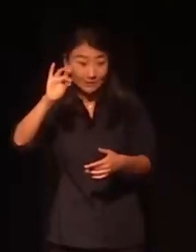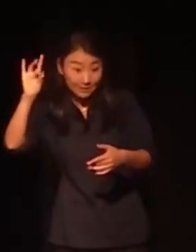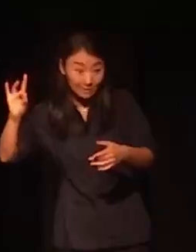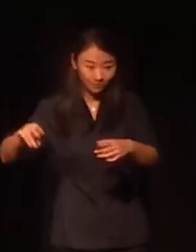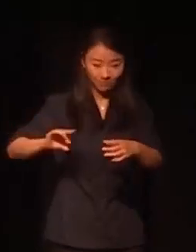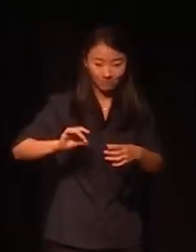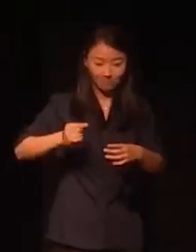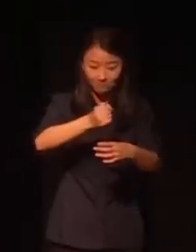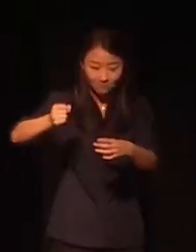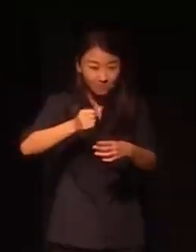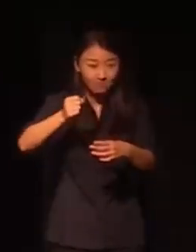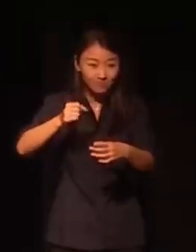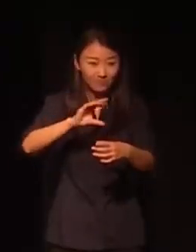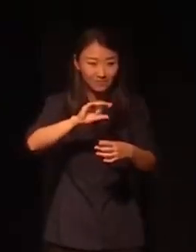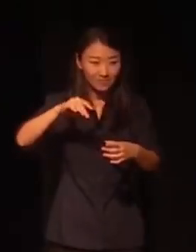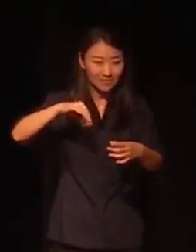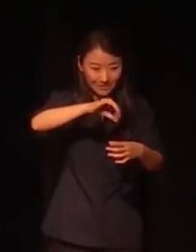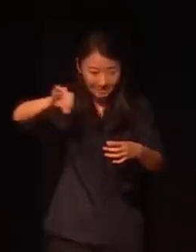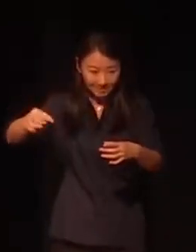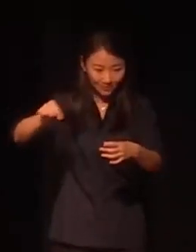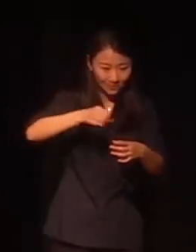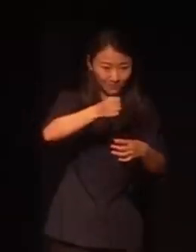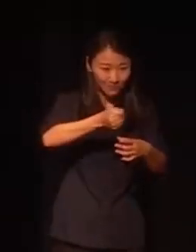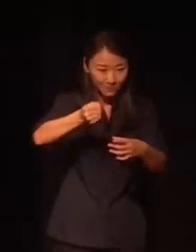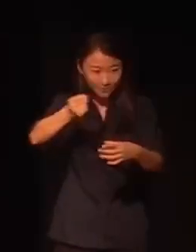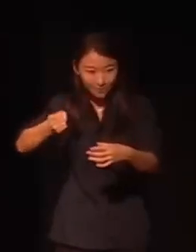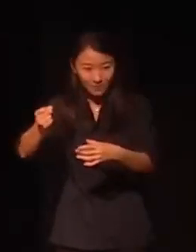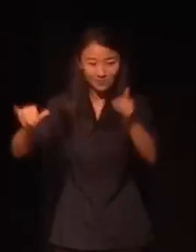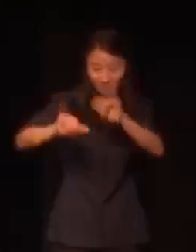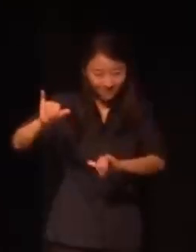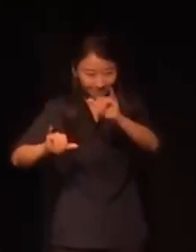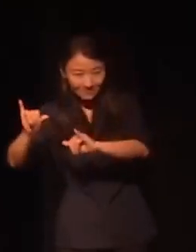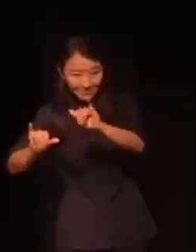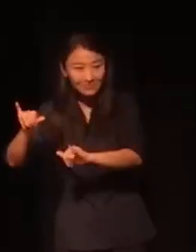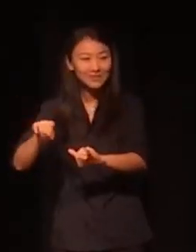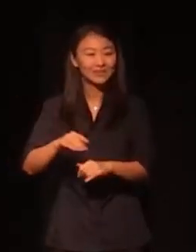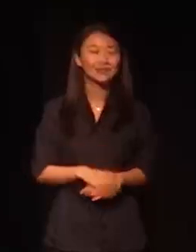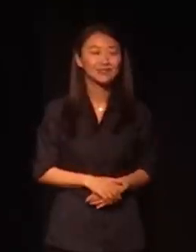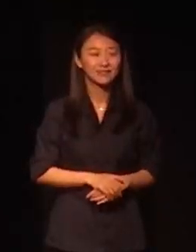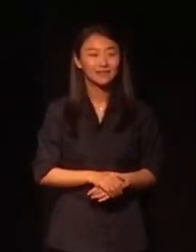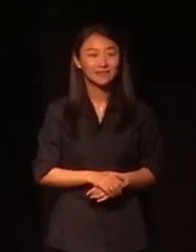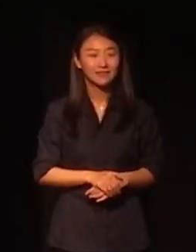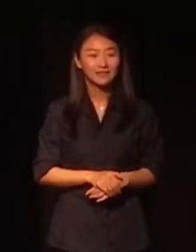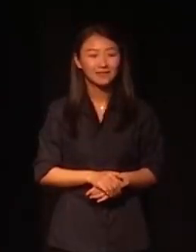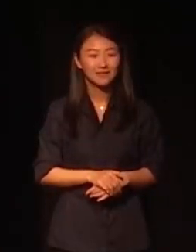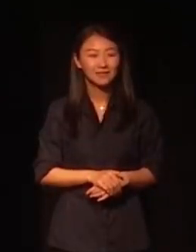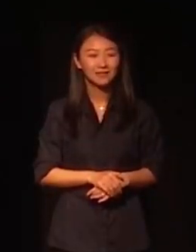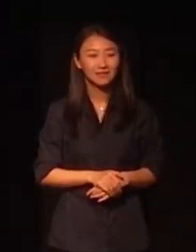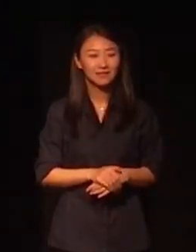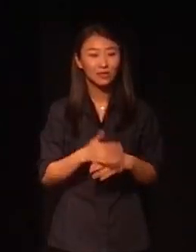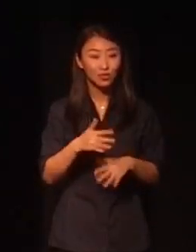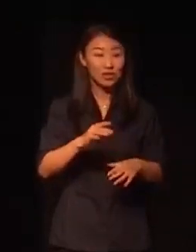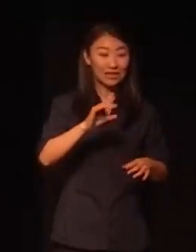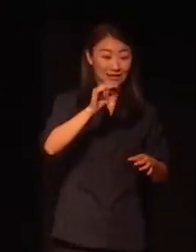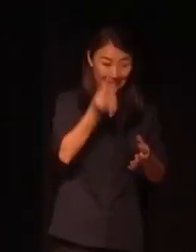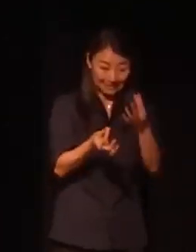Say 凉拌米粉, the cold dressed vermicelli. Okay. Also, you can 淋